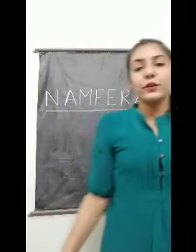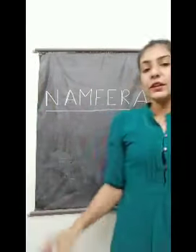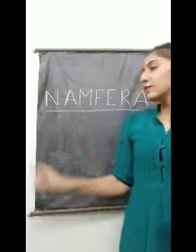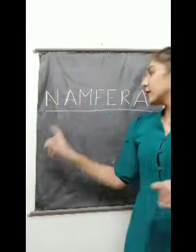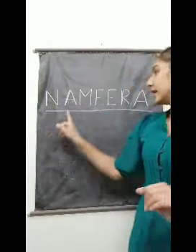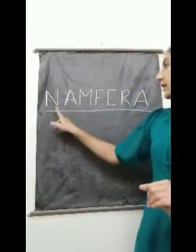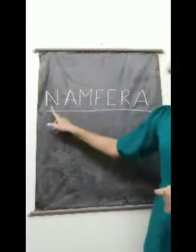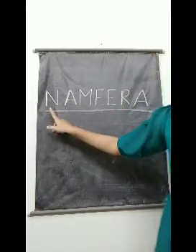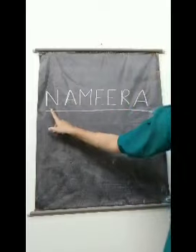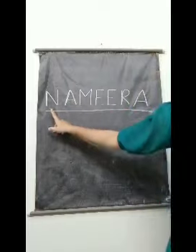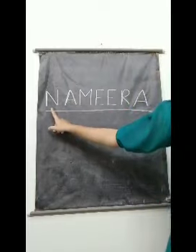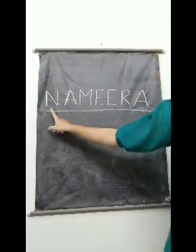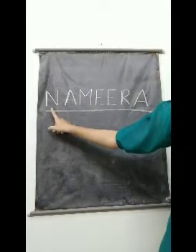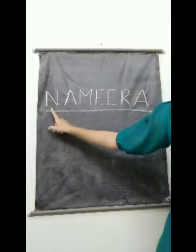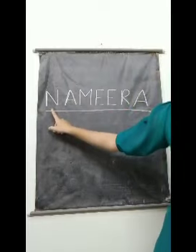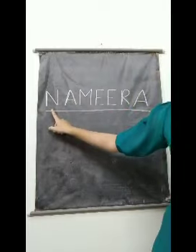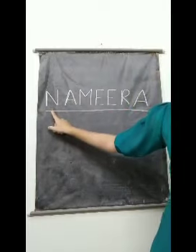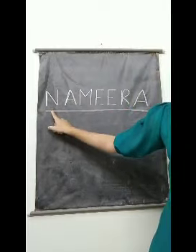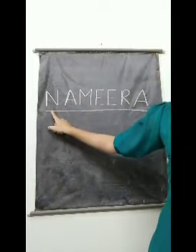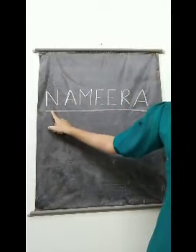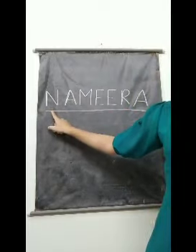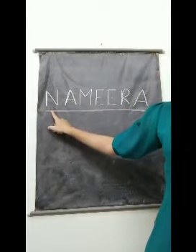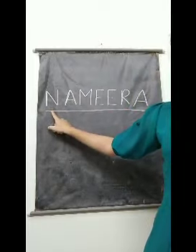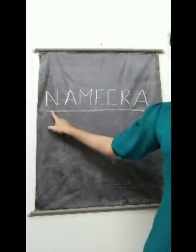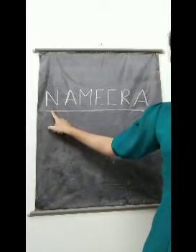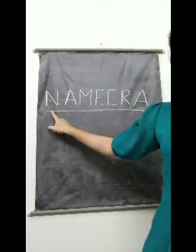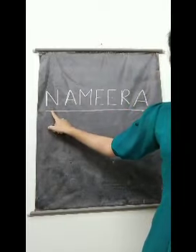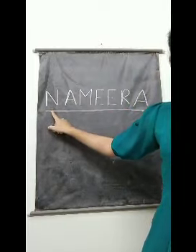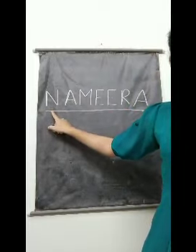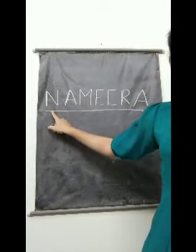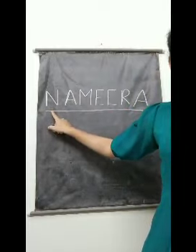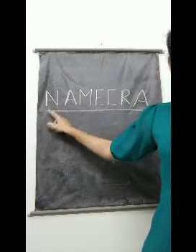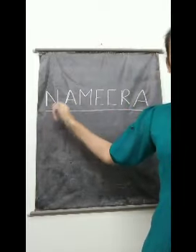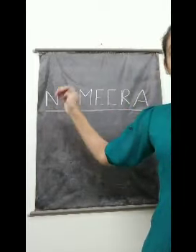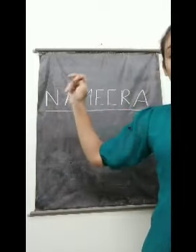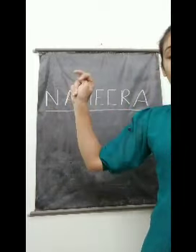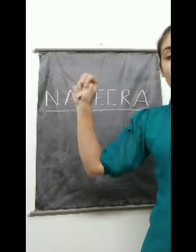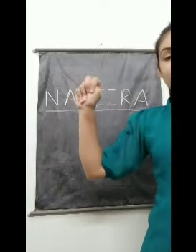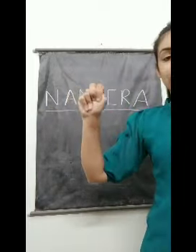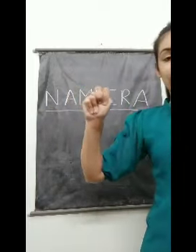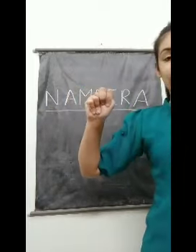फर्स्ट लेटर इज एन, फर्स्ट लेटर इज एन, सो दिस इज एन,